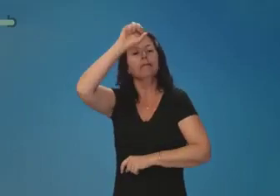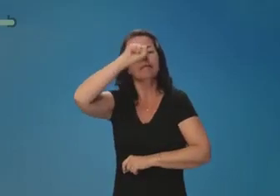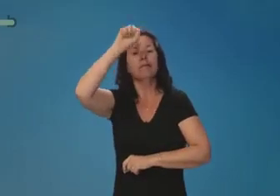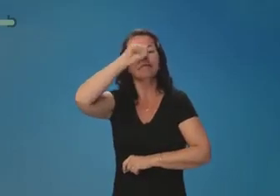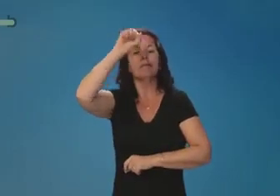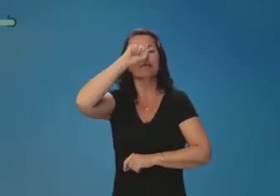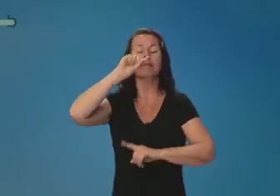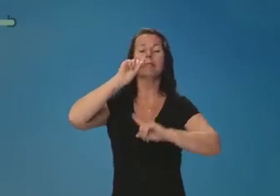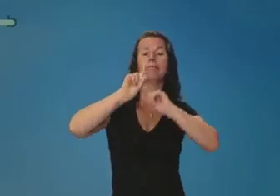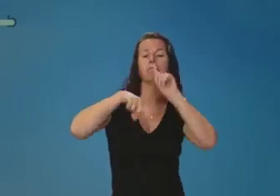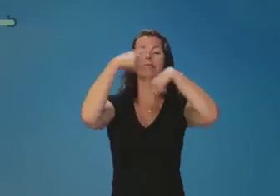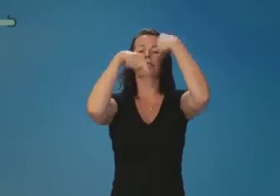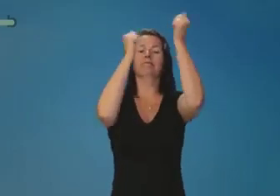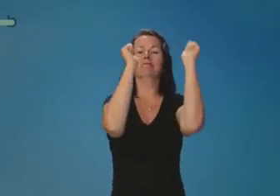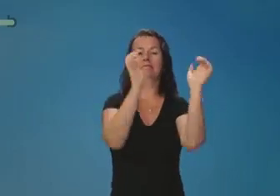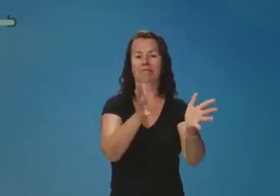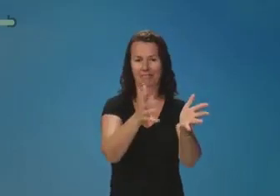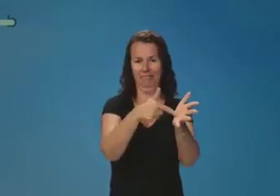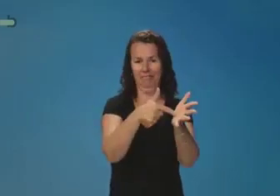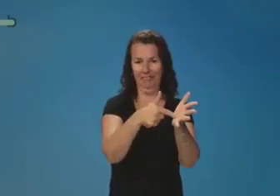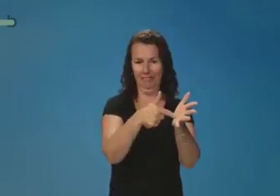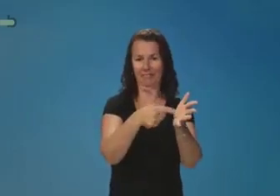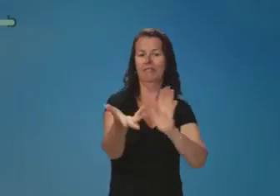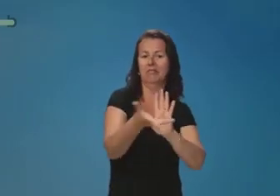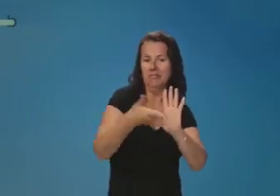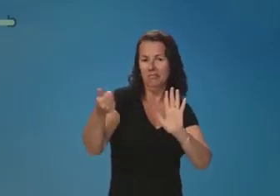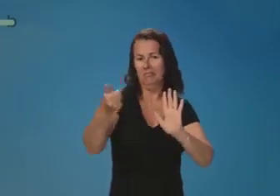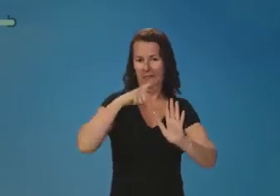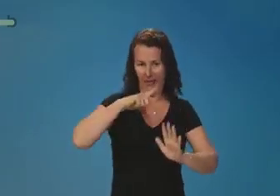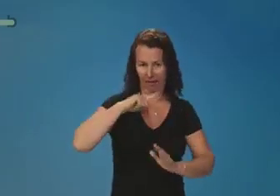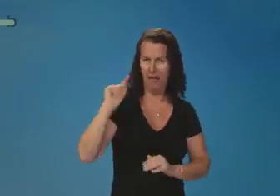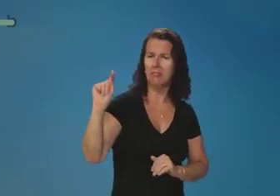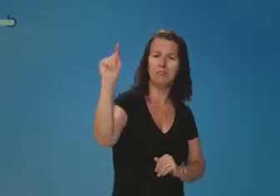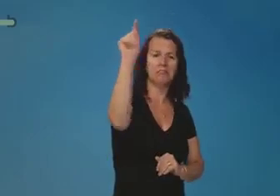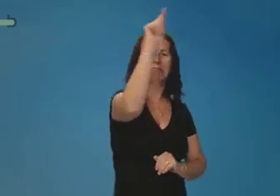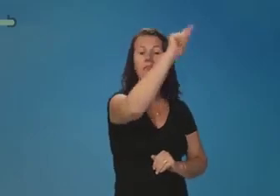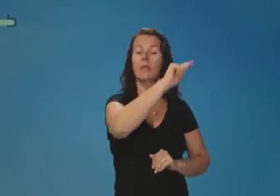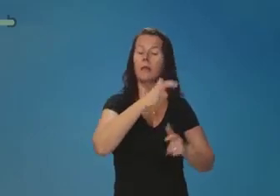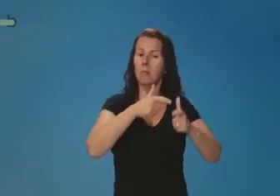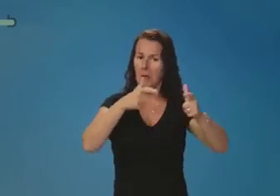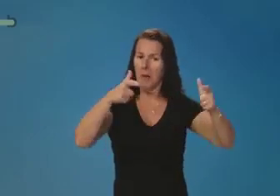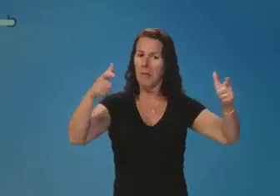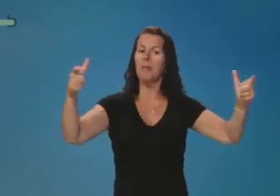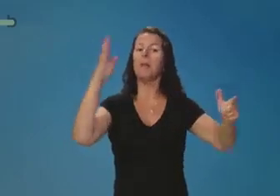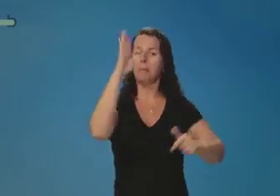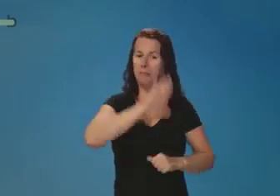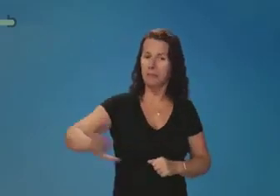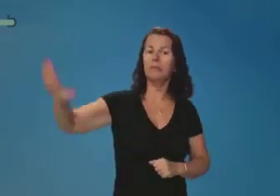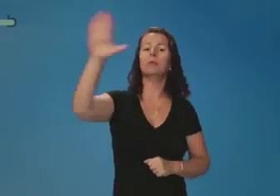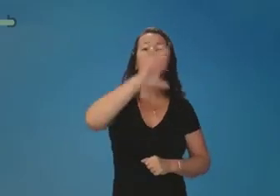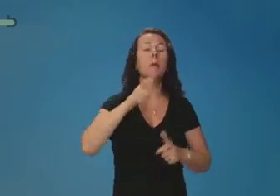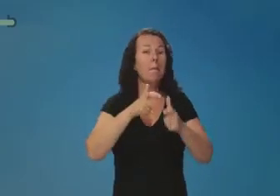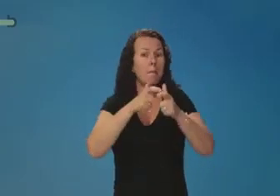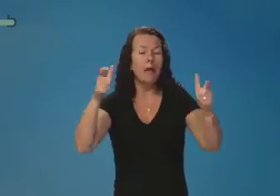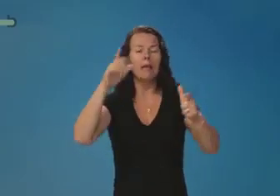Também ouvintes que vêm aprendendo a Libras e se desenvolvendo de modo fluente. Esses falantes ouvintes têm aumentado cada